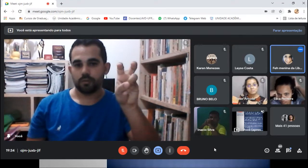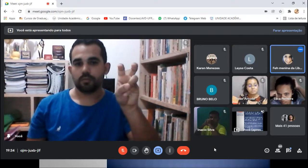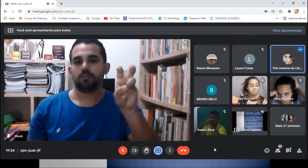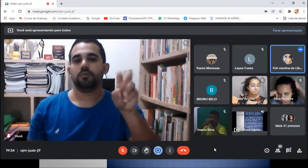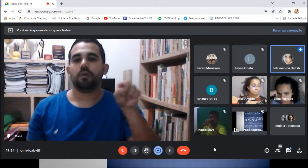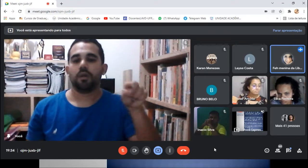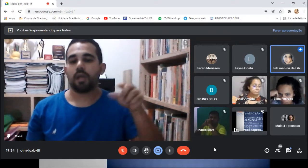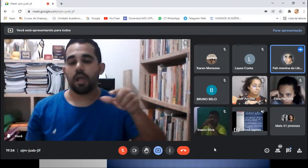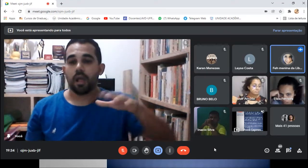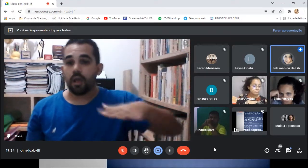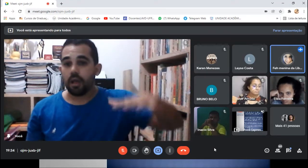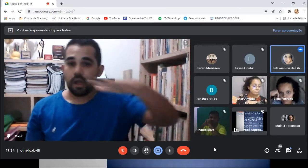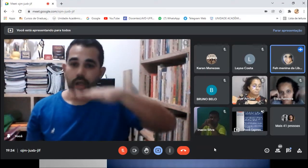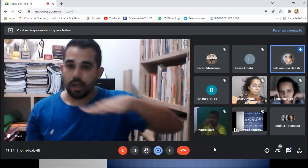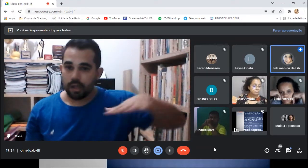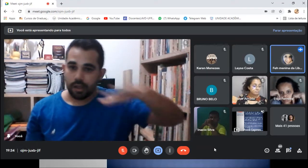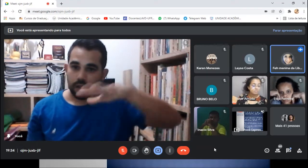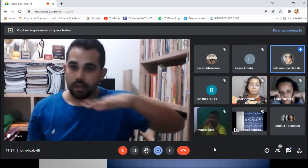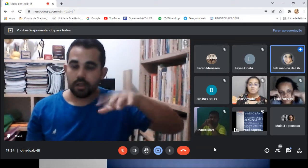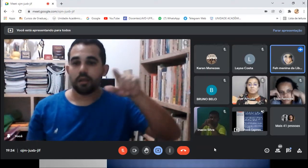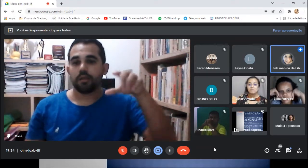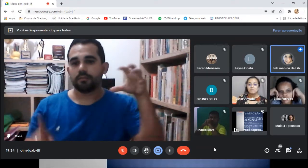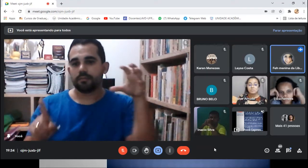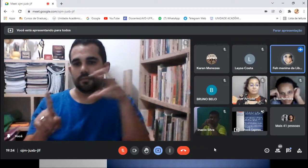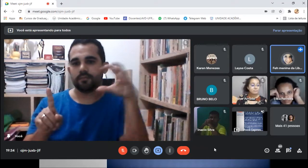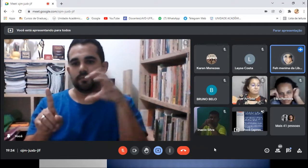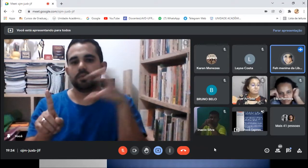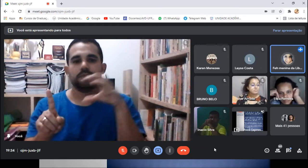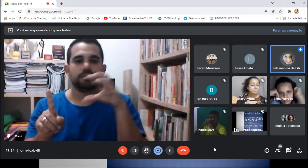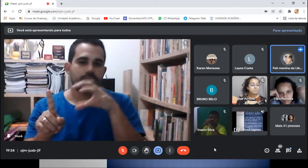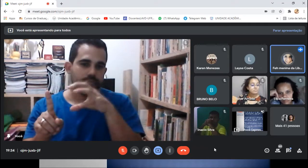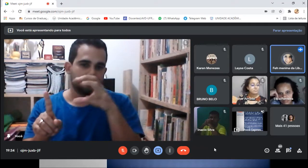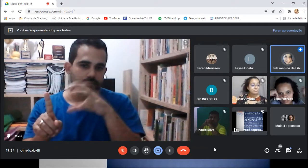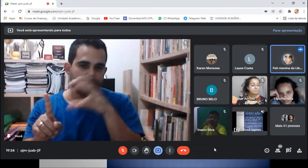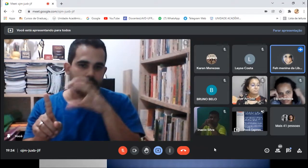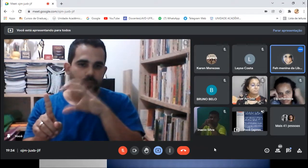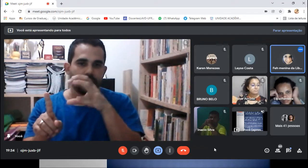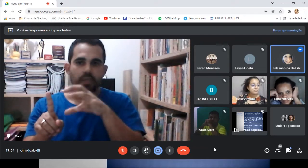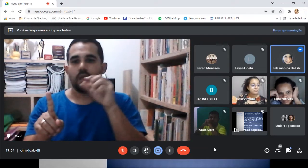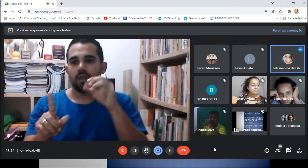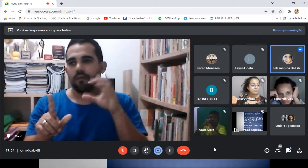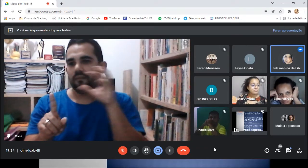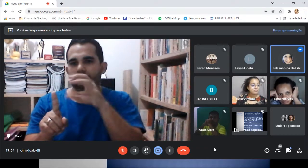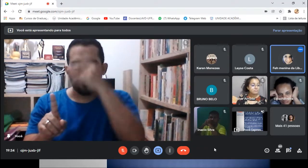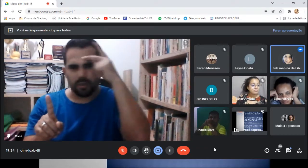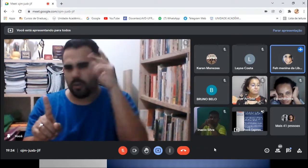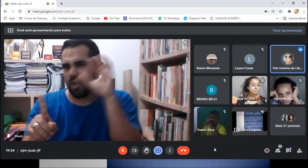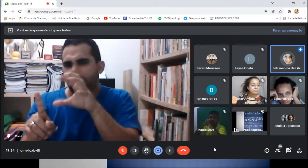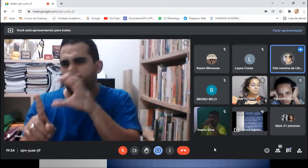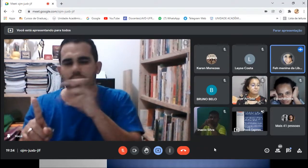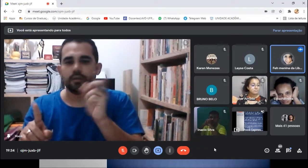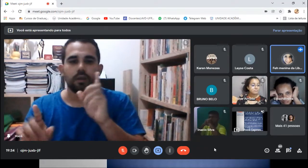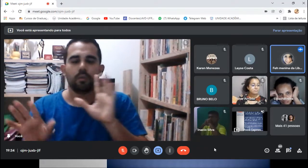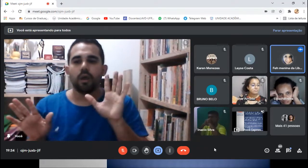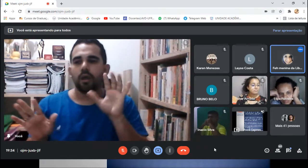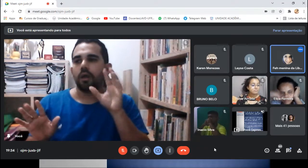O tópico 5, ele também trata sobre a área de influência. Traz também esse conceito.